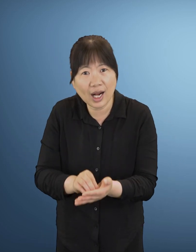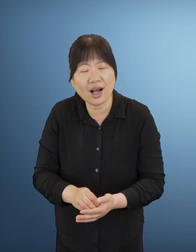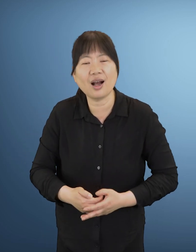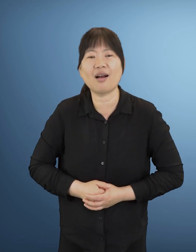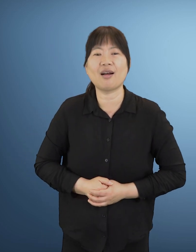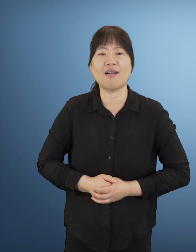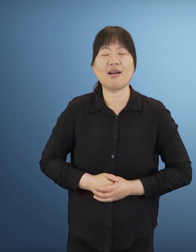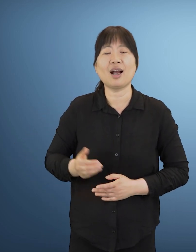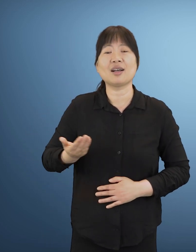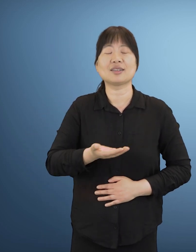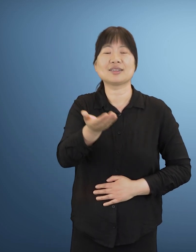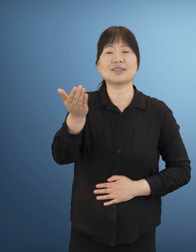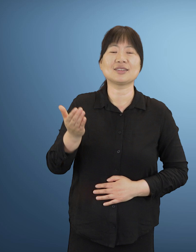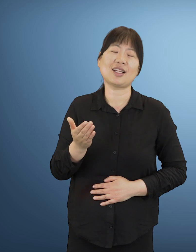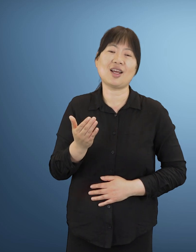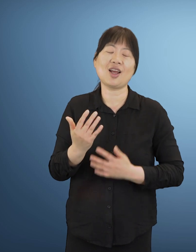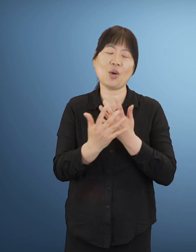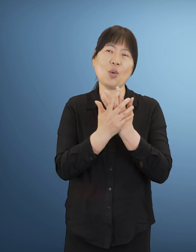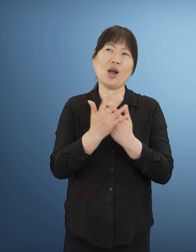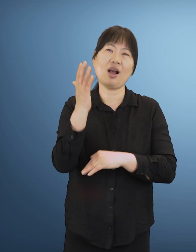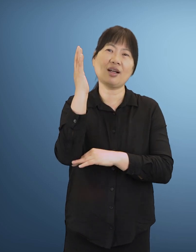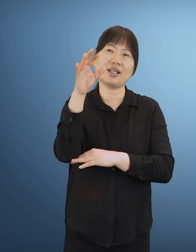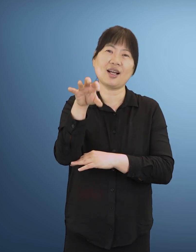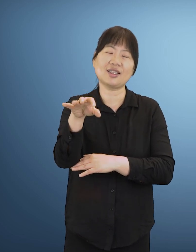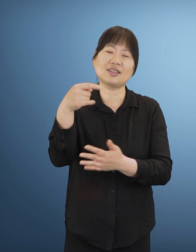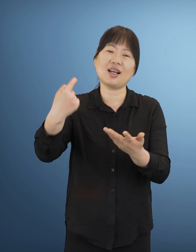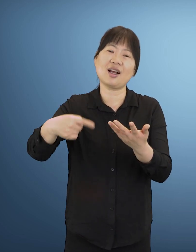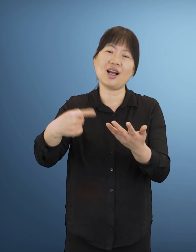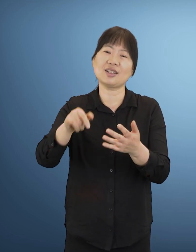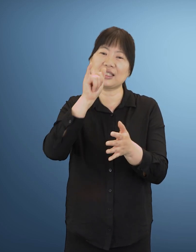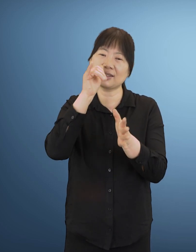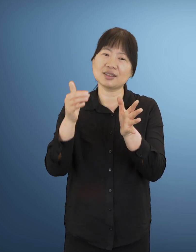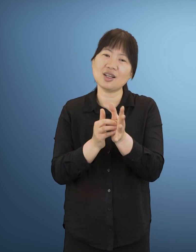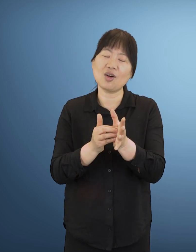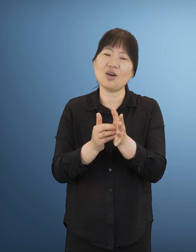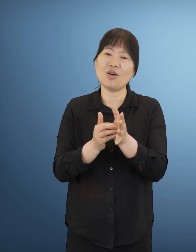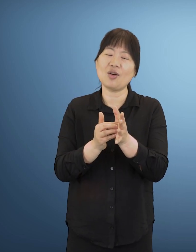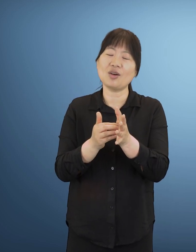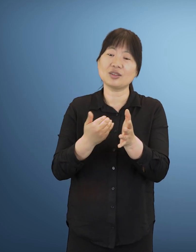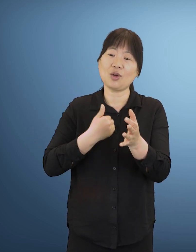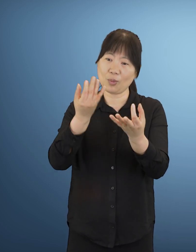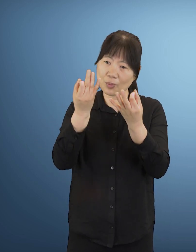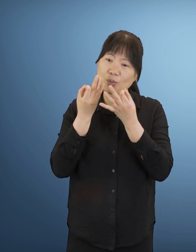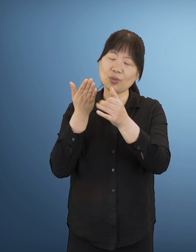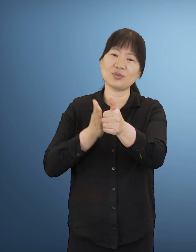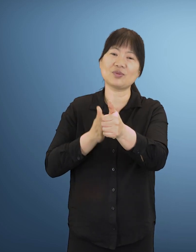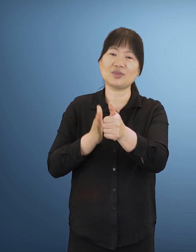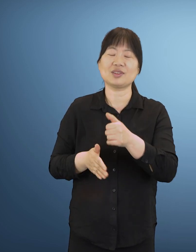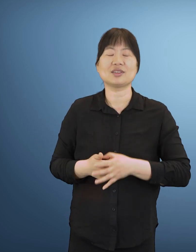돌아가사 그들의 회당에서 가르치시니, 자, 앞을 잠깐 보실까요?